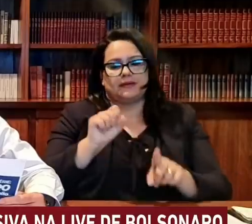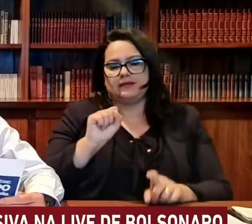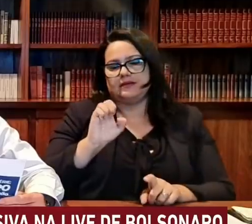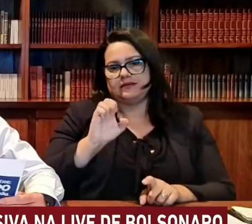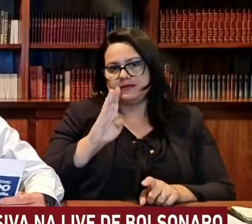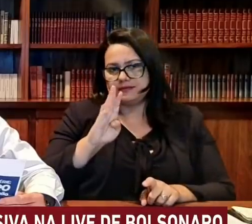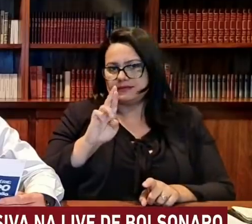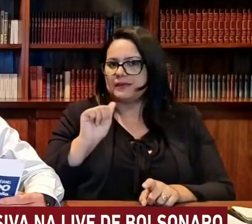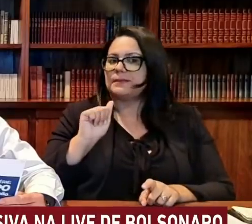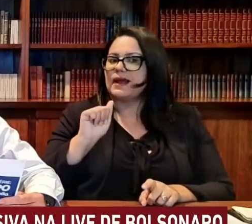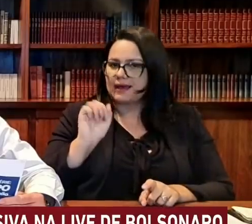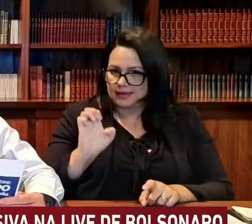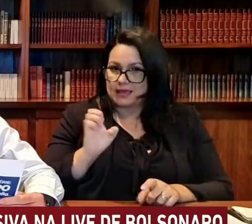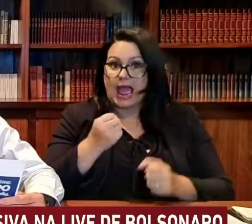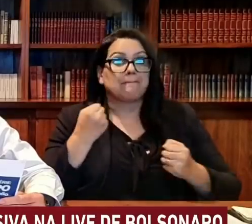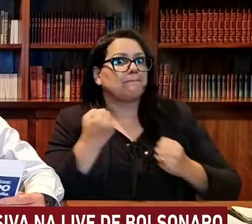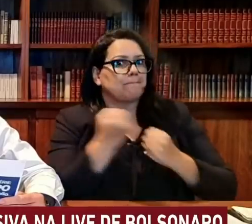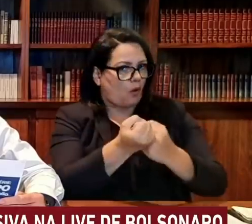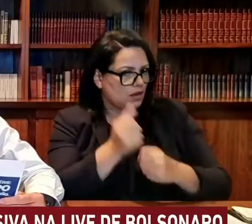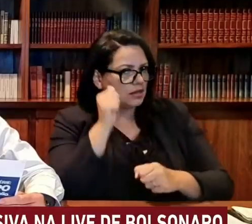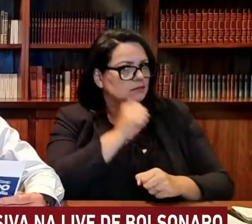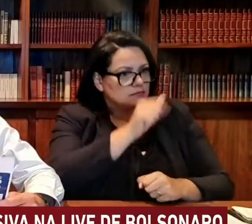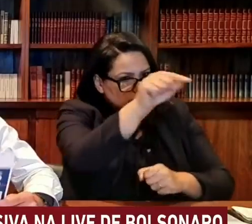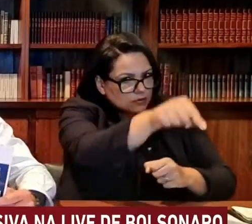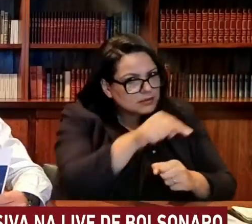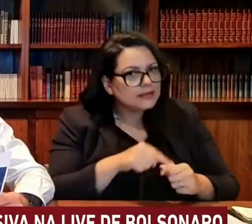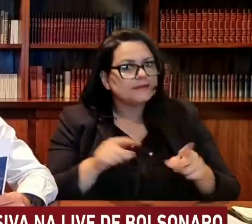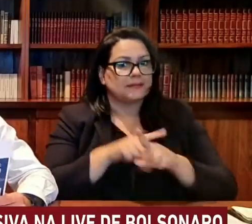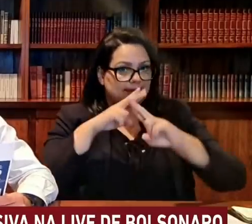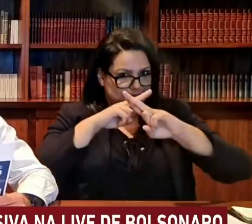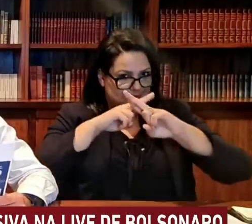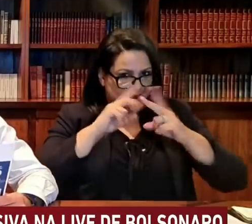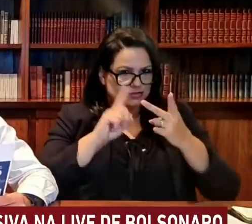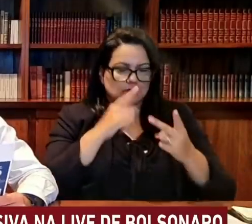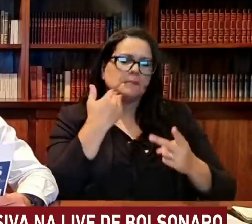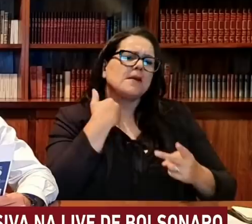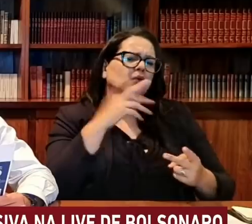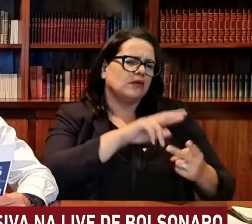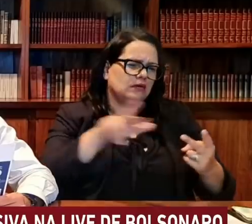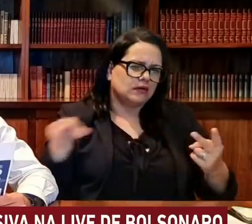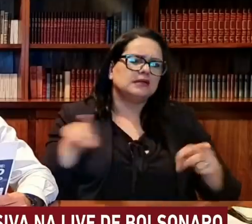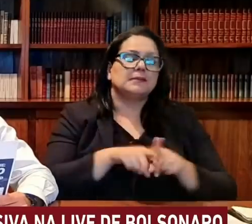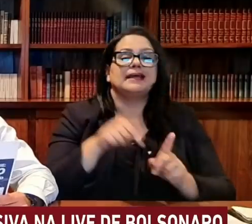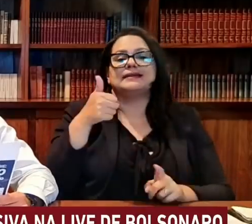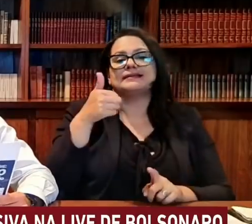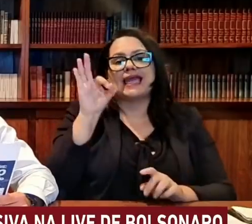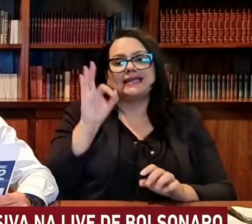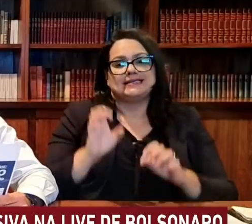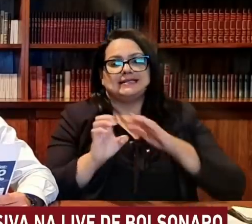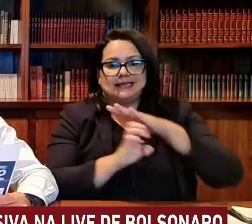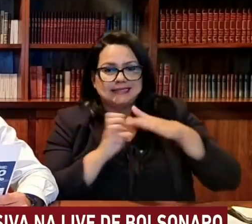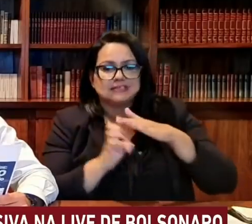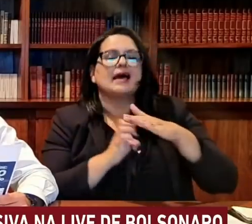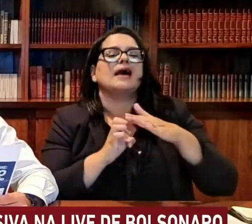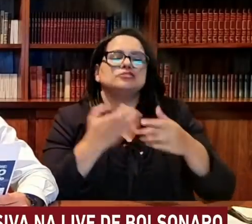está apoiando o empreendedorismo na ponta, da Caixa e os demais bancos públicos, e de 10 entidades que representam e apoiam mulheres Brasil